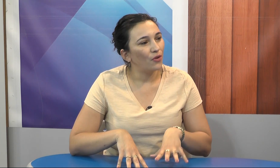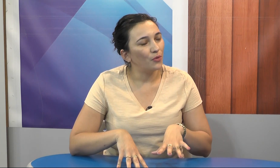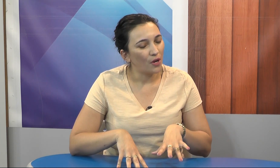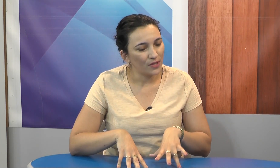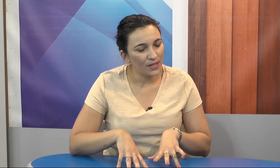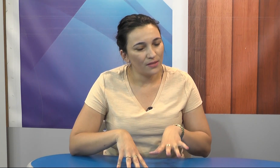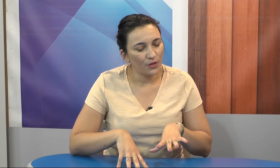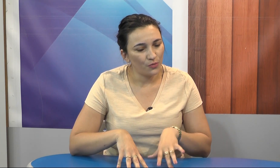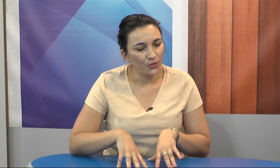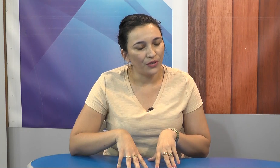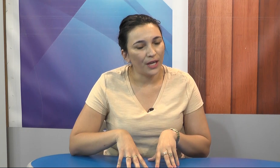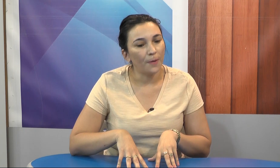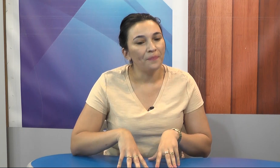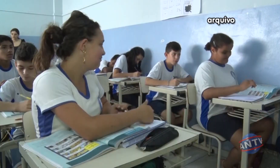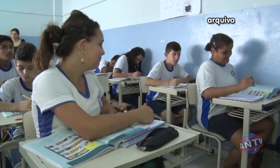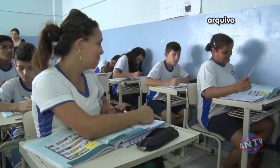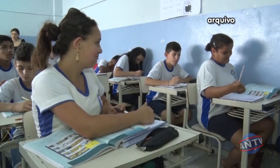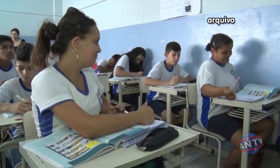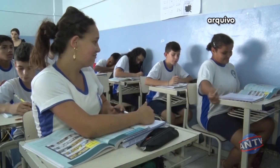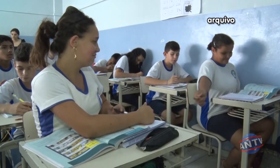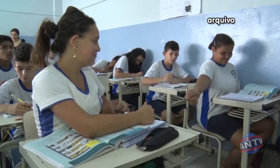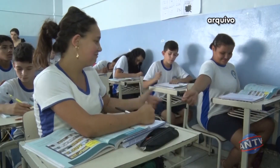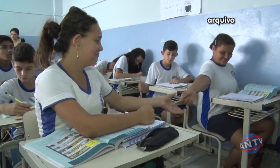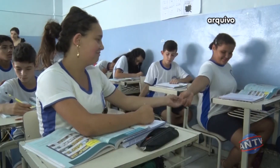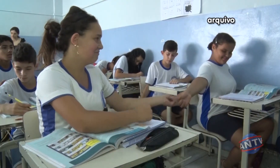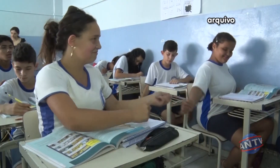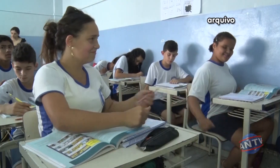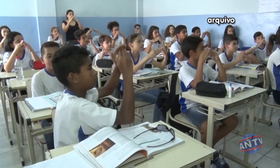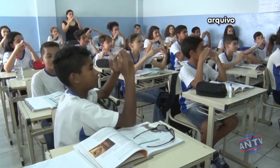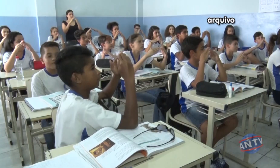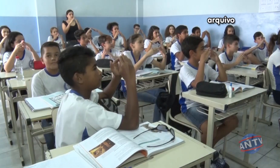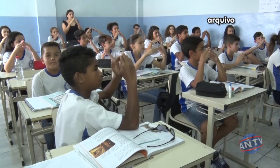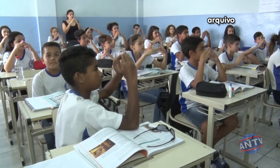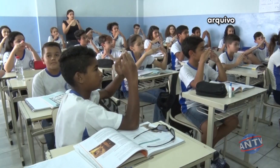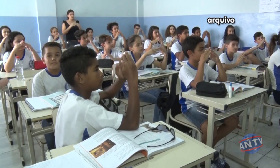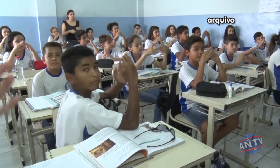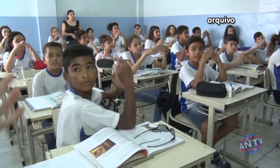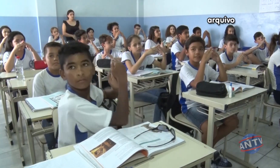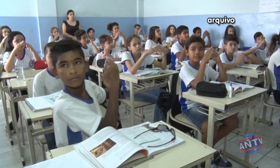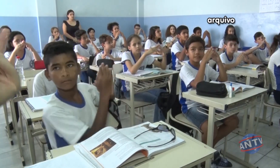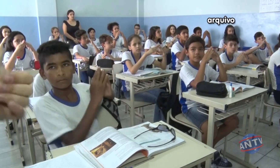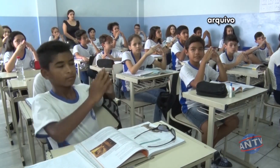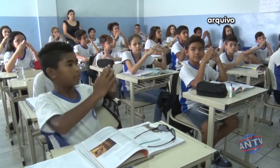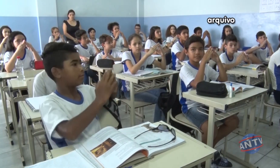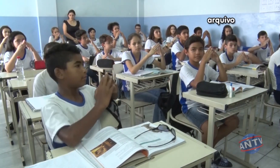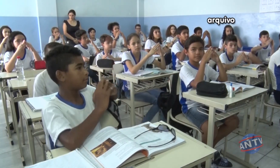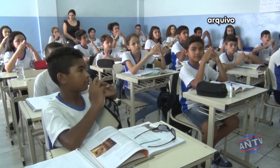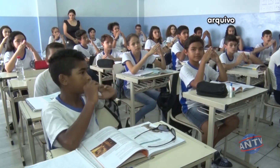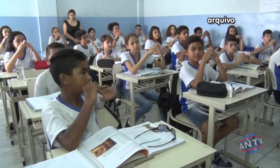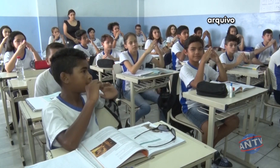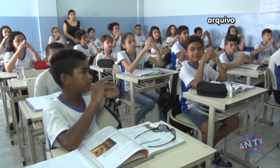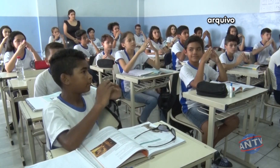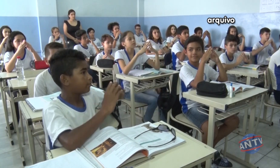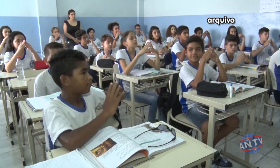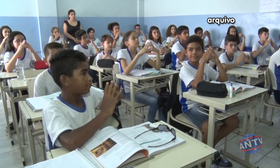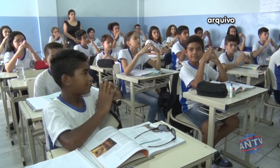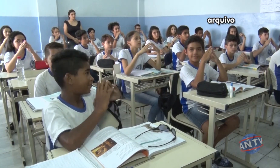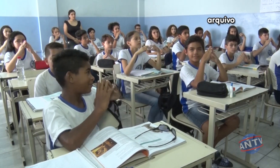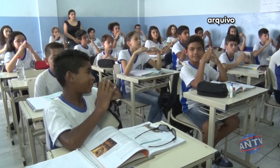no Alcides, no Edmundo Vieira, de estar ensinando Libras para os ouvintes. Então, a gente tinha um horário específico